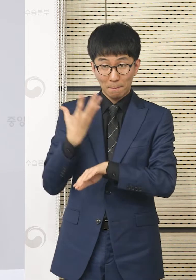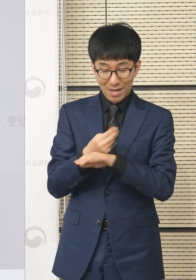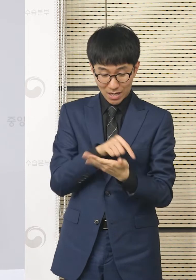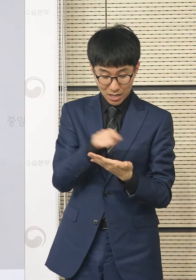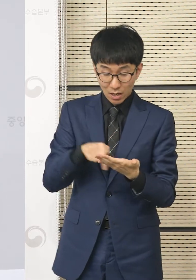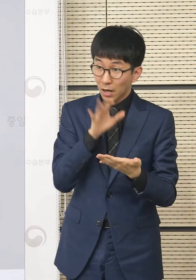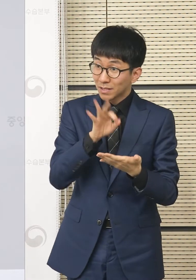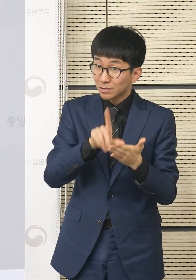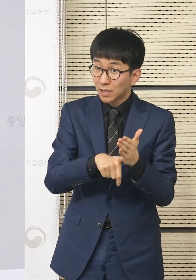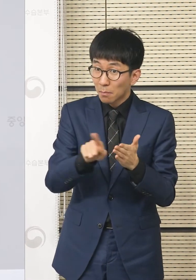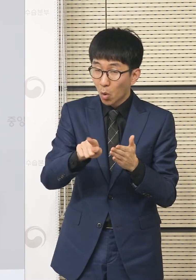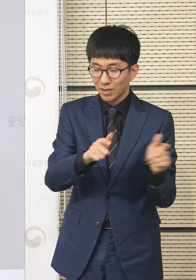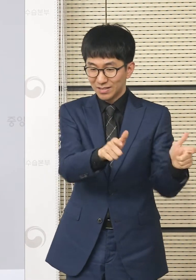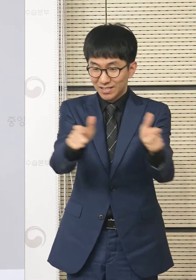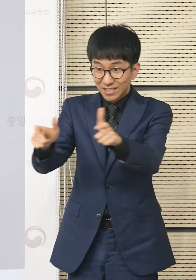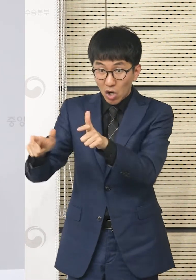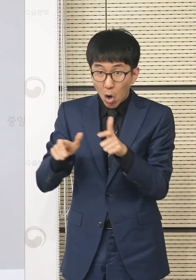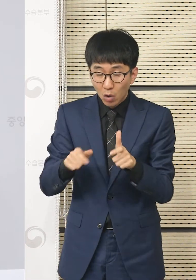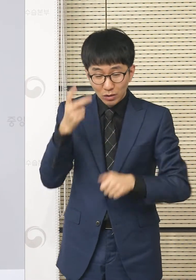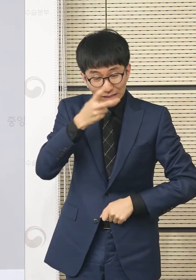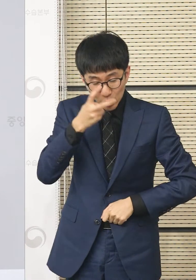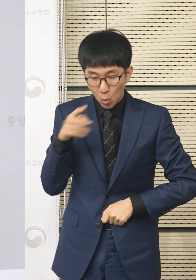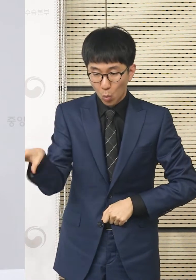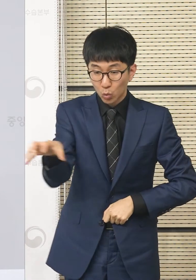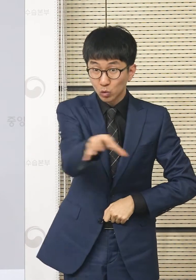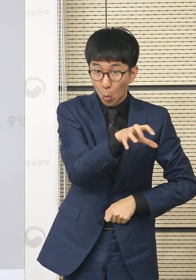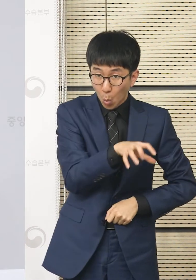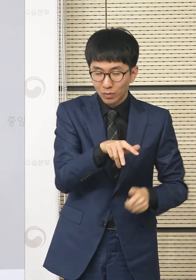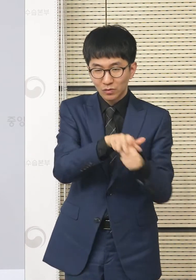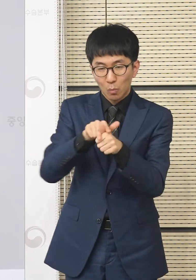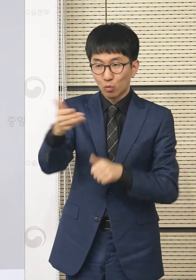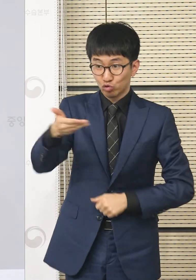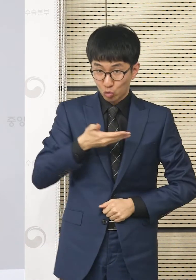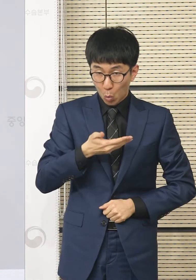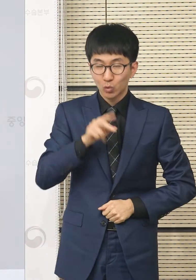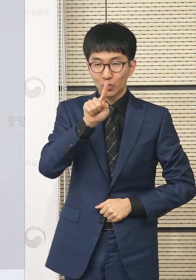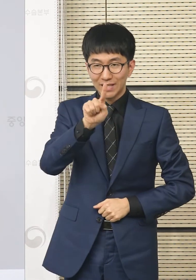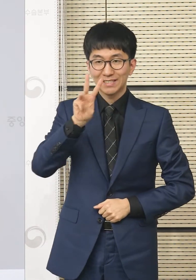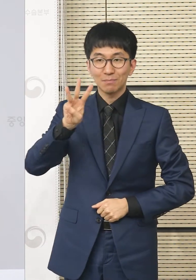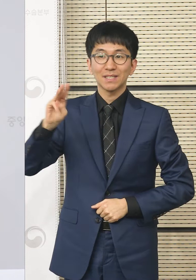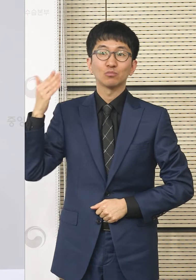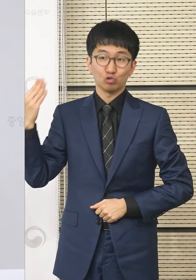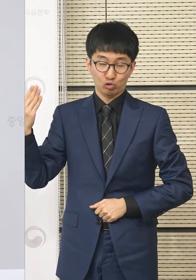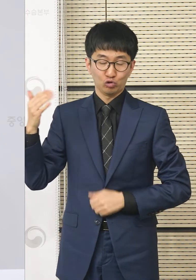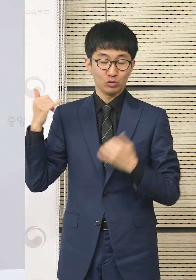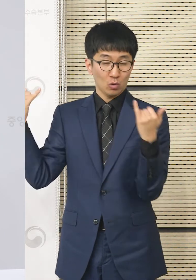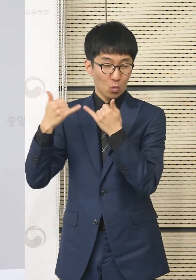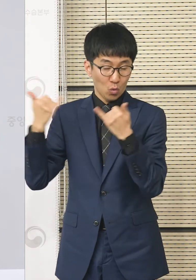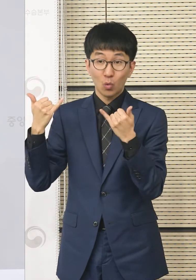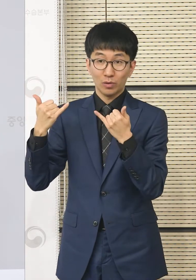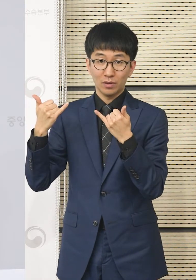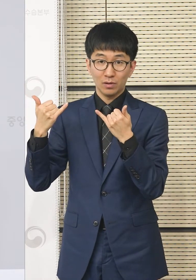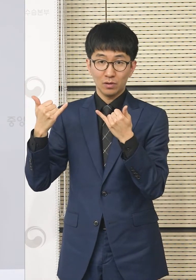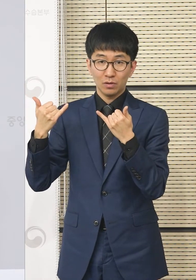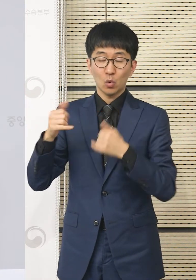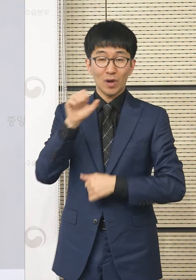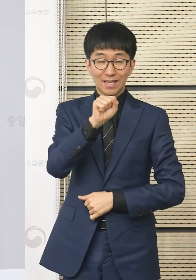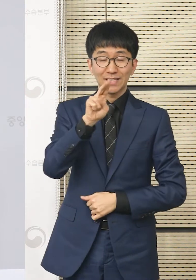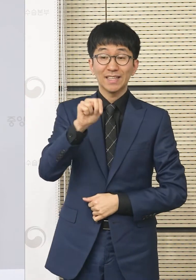앱은 전국 선별진료소 현황과 연락처 정보를 제공하고 1339 상담